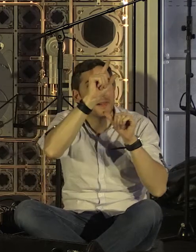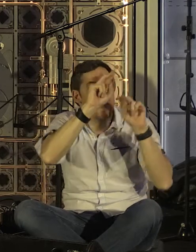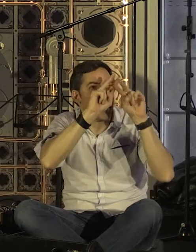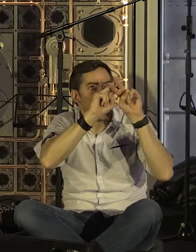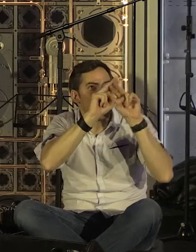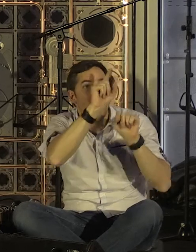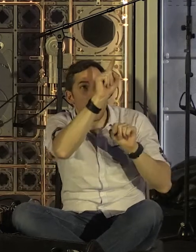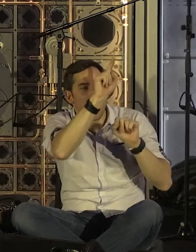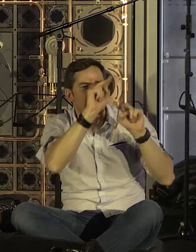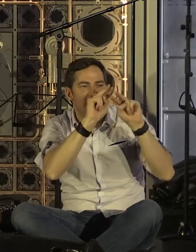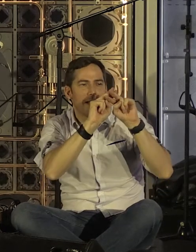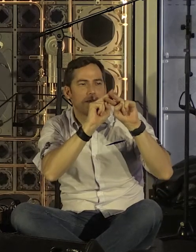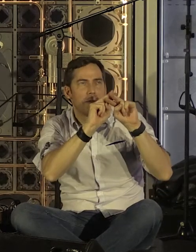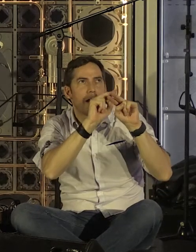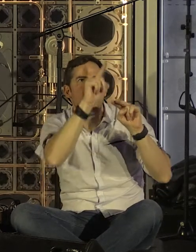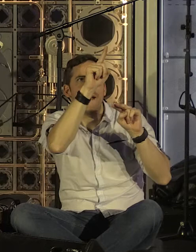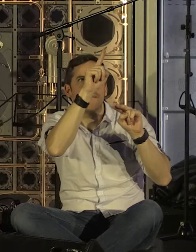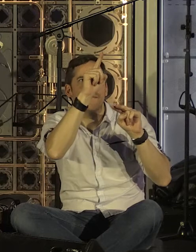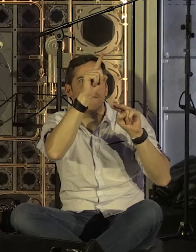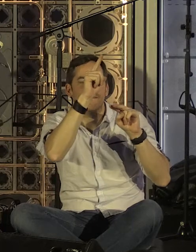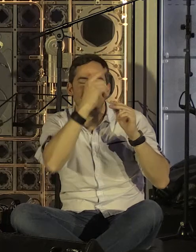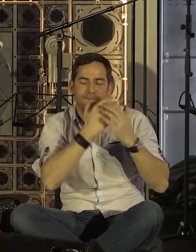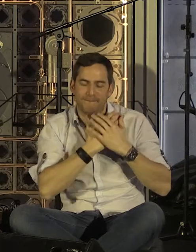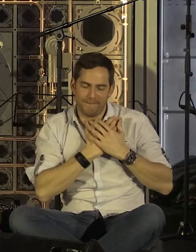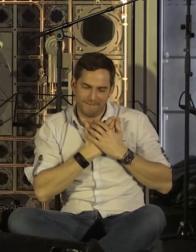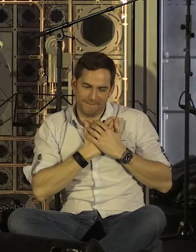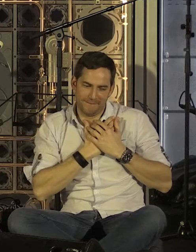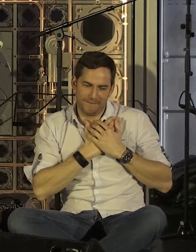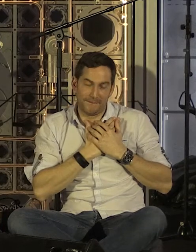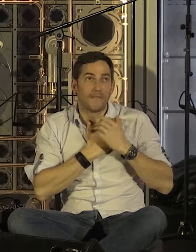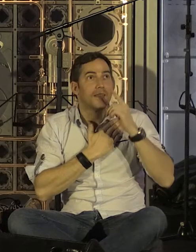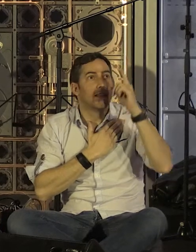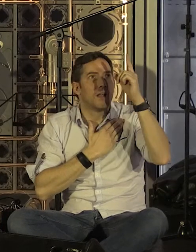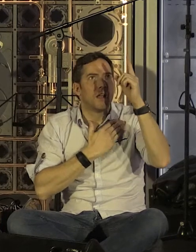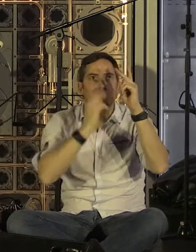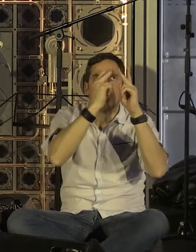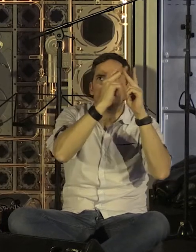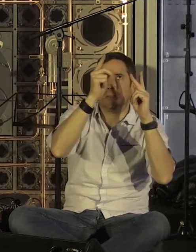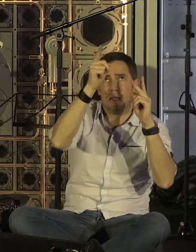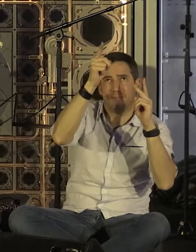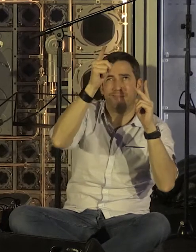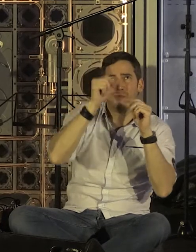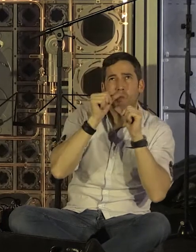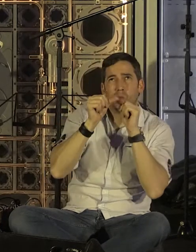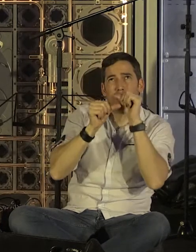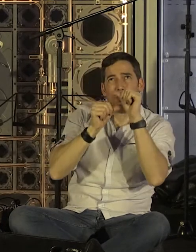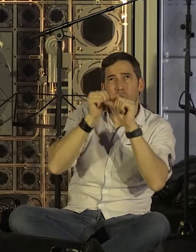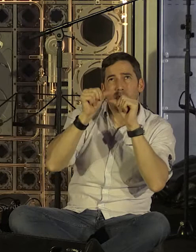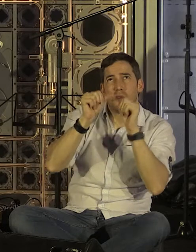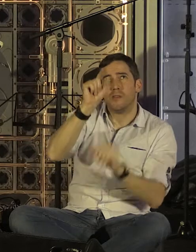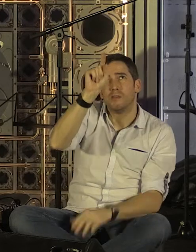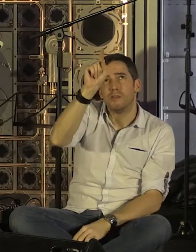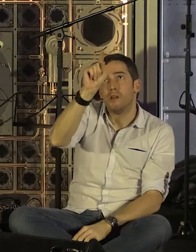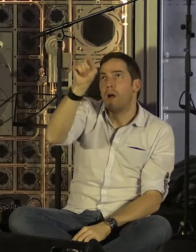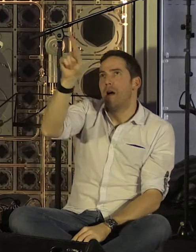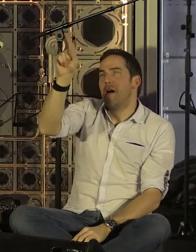Cette étoile, elle s'appelle Consolation. Et tu vois, douleur, c'est juste là. Et voici